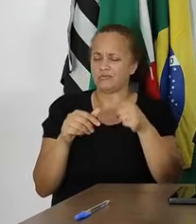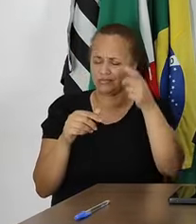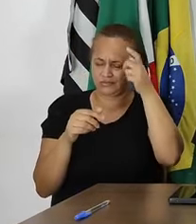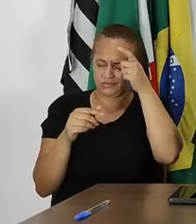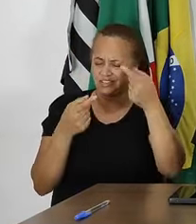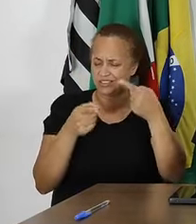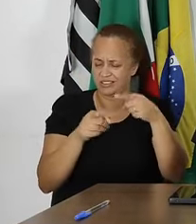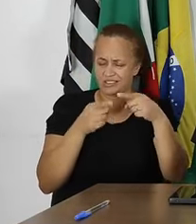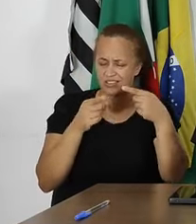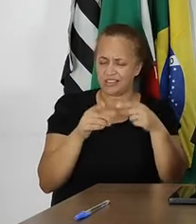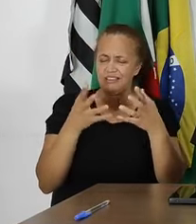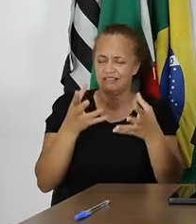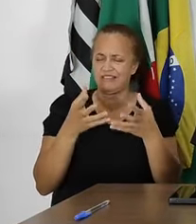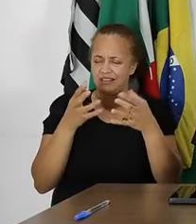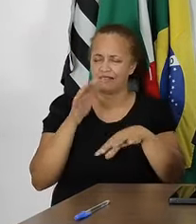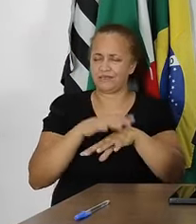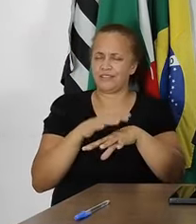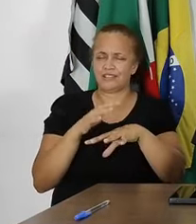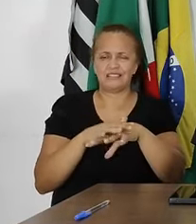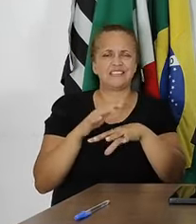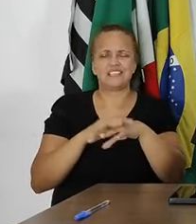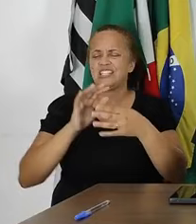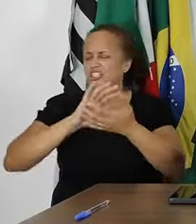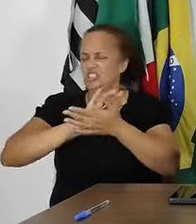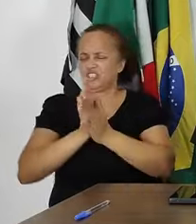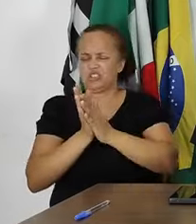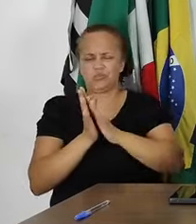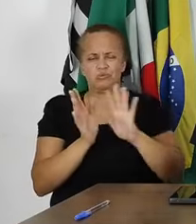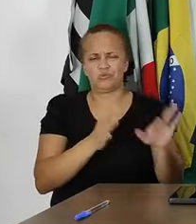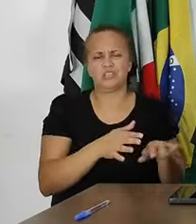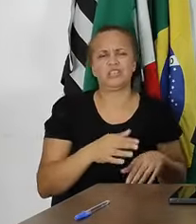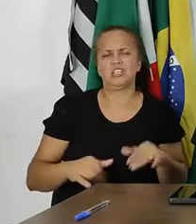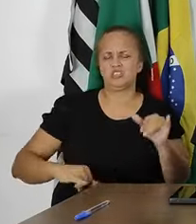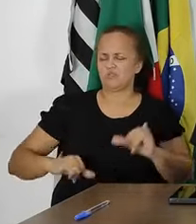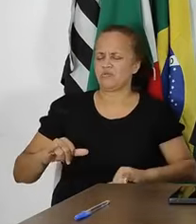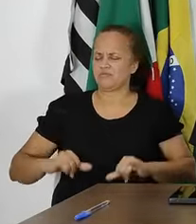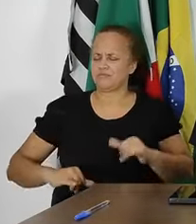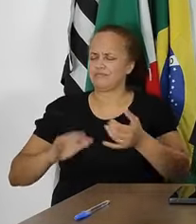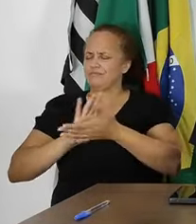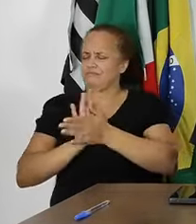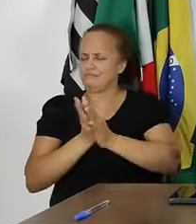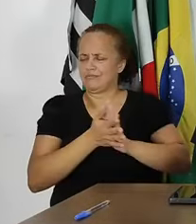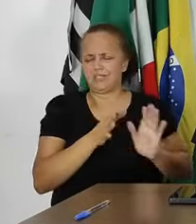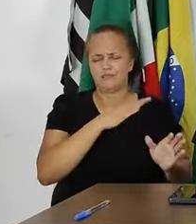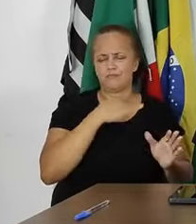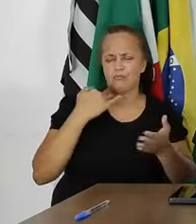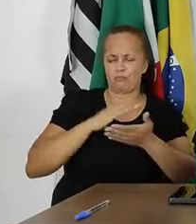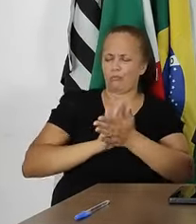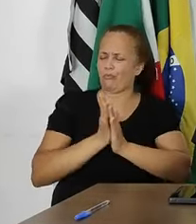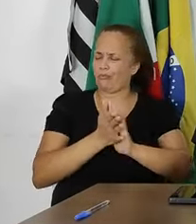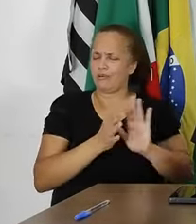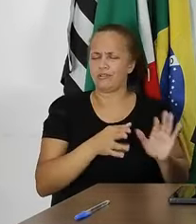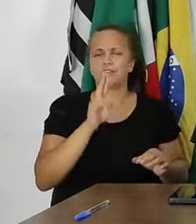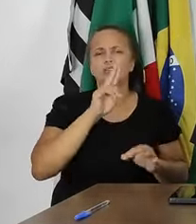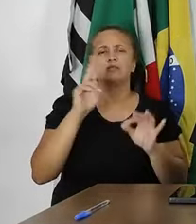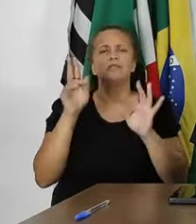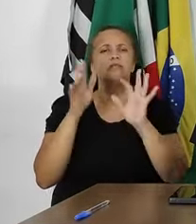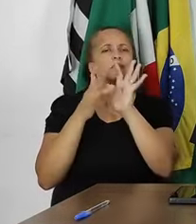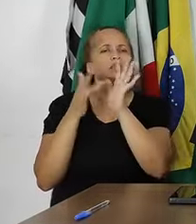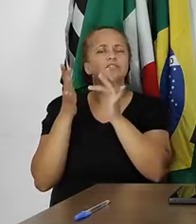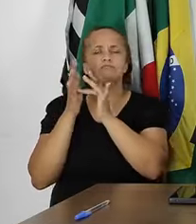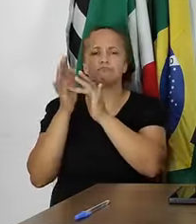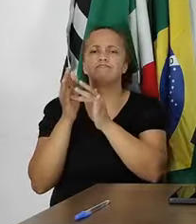para trazer morte, dor, angústia, sofrimento. Caia por terra no nome de Jesus. nós declaramos